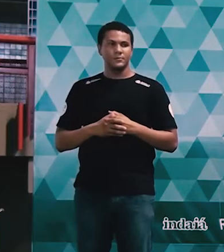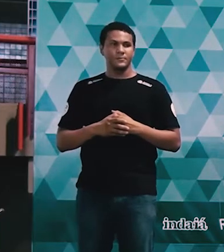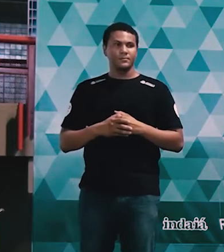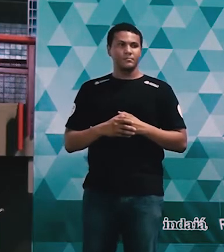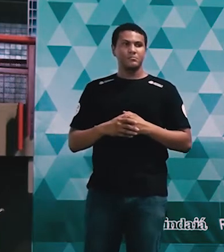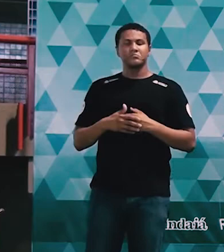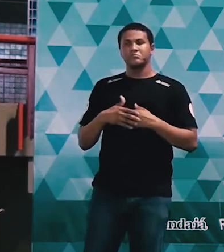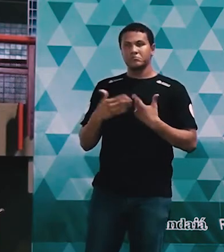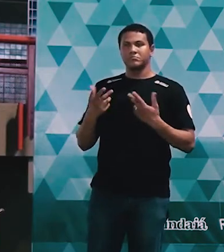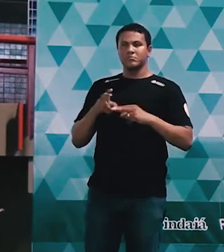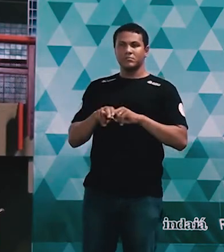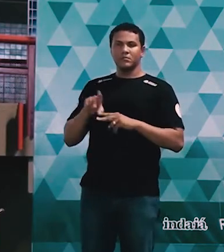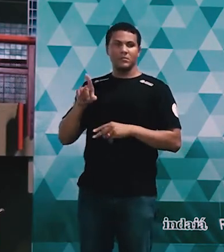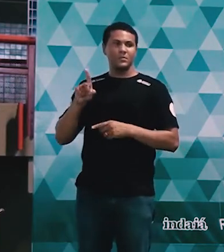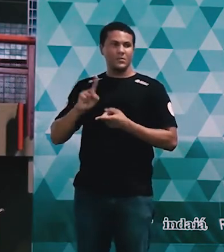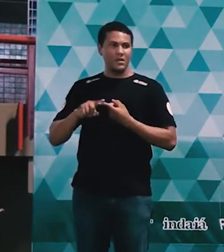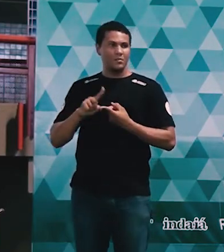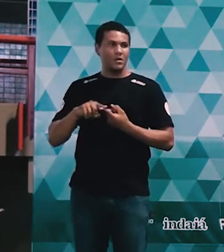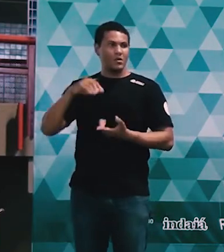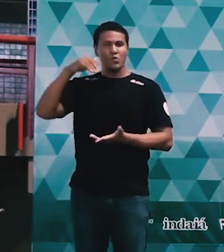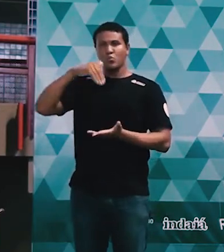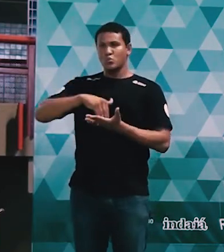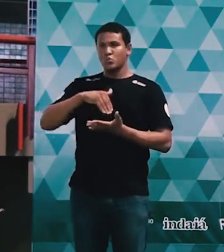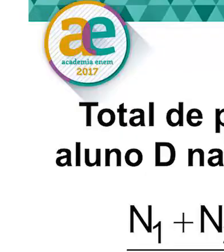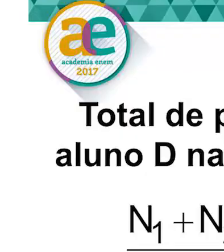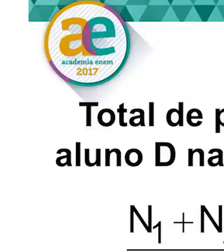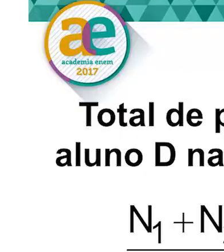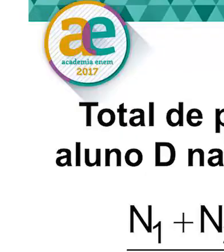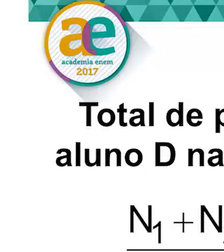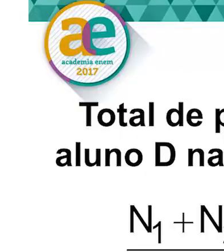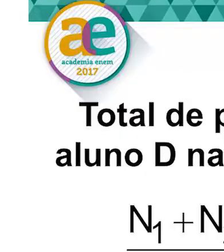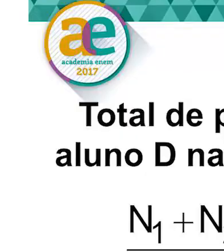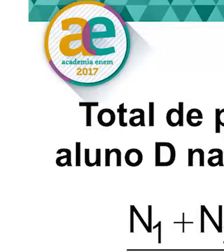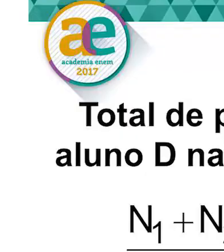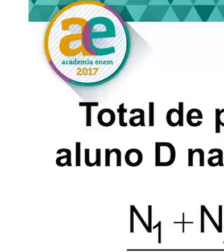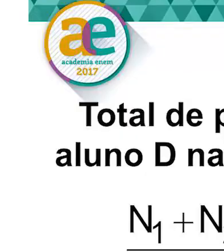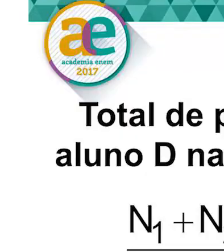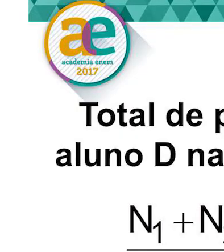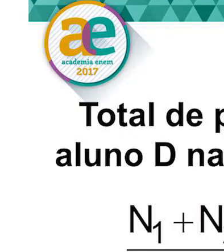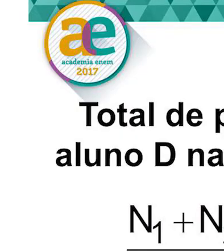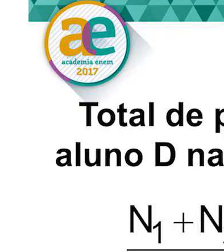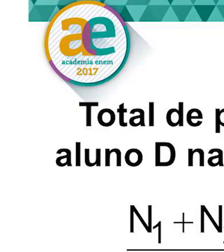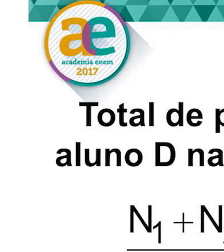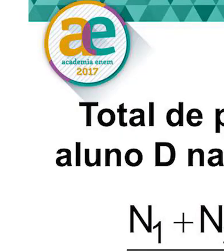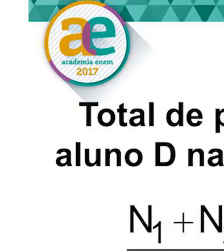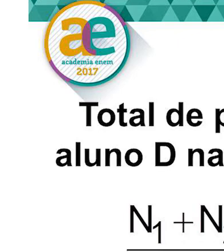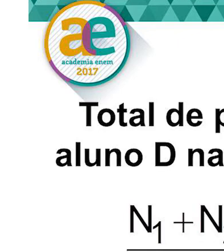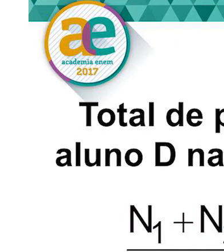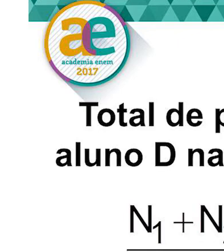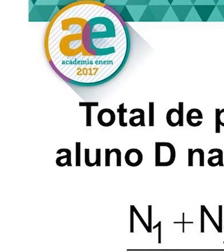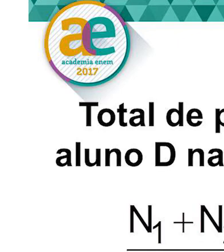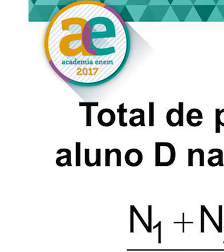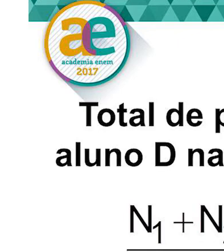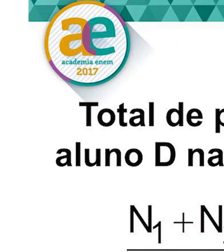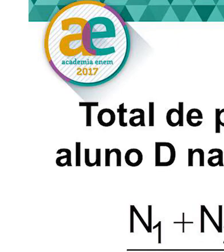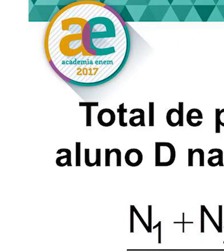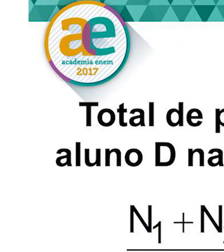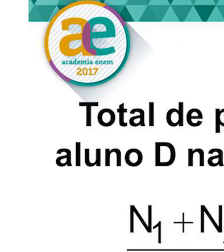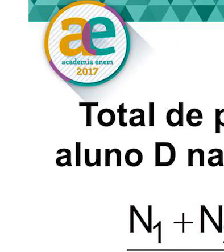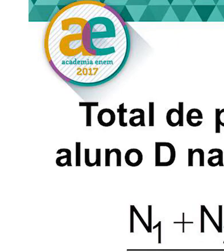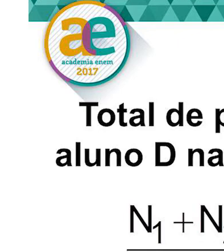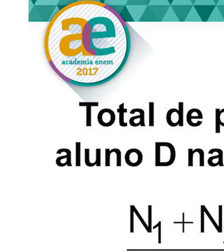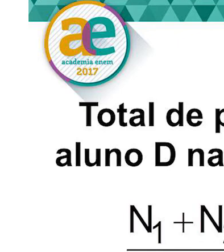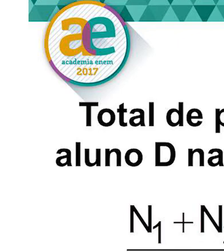coisa eu vou fazer para os dois últimos. Então faz assim, ó, para o candidato D, como é que fica? Soma, divide por 4, vai